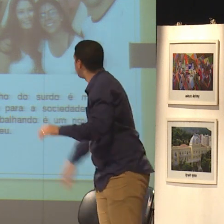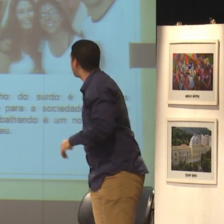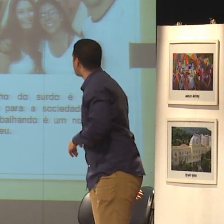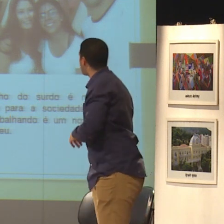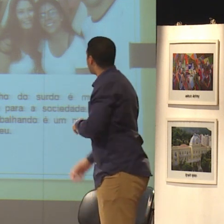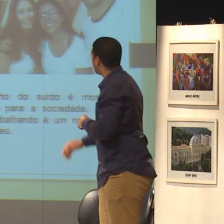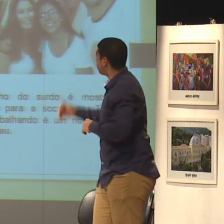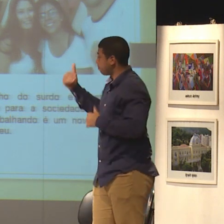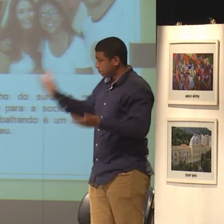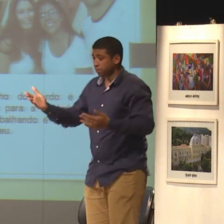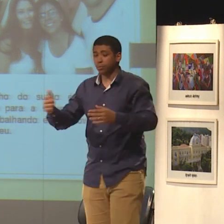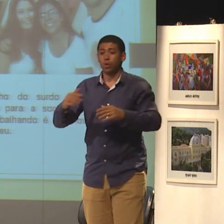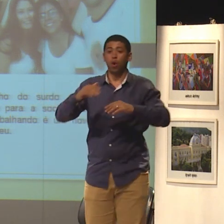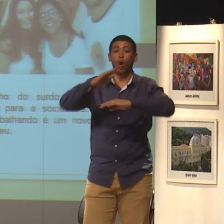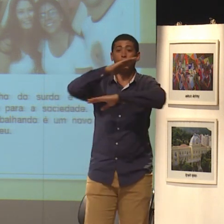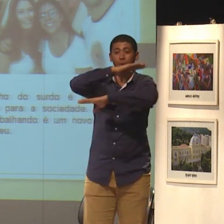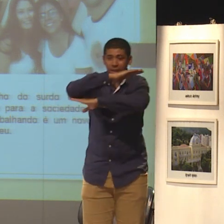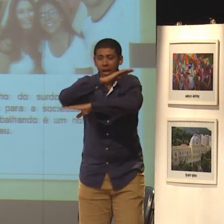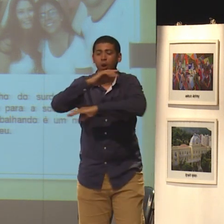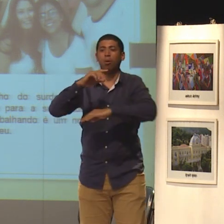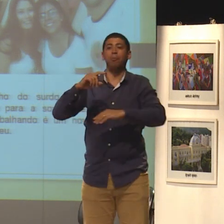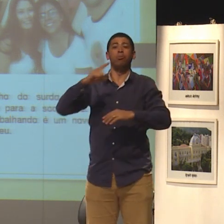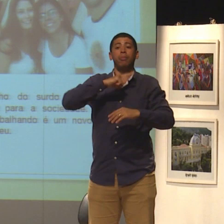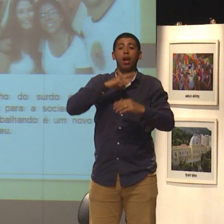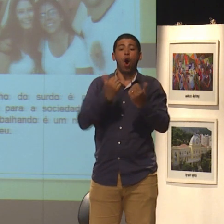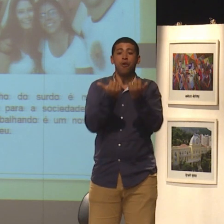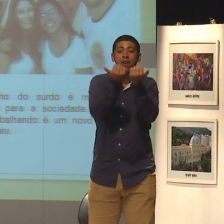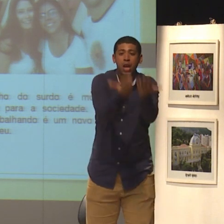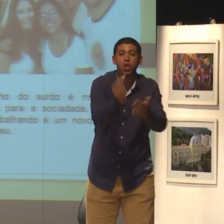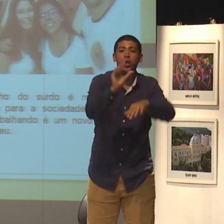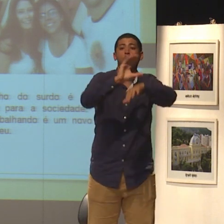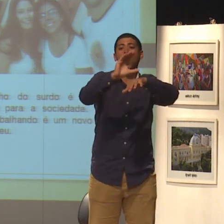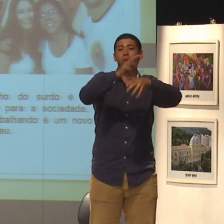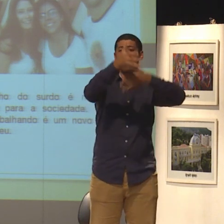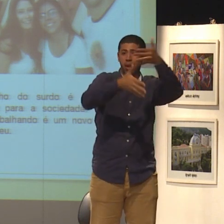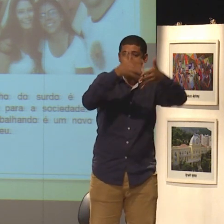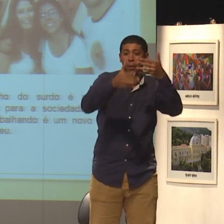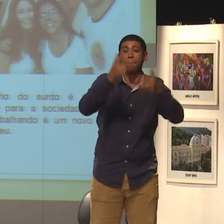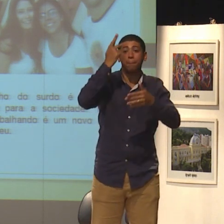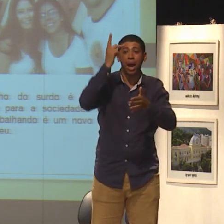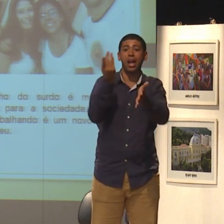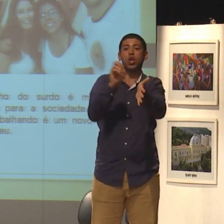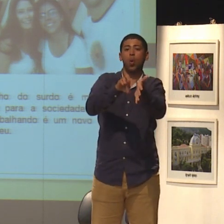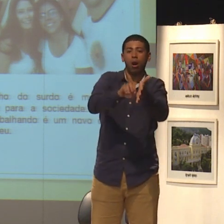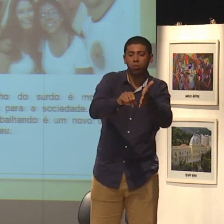Podia me avisar o horário, que eu não sei. Assim. Então, no Museu da Manhã, ele oferece cursos de Libras